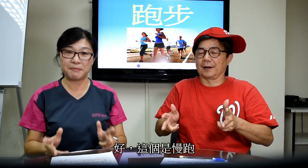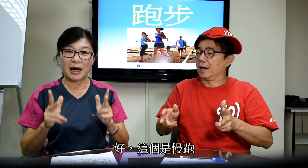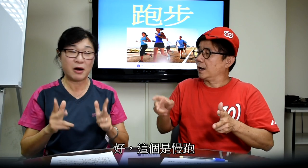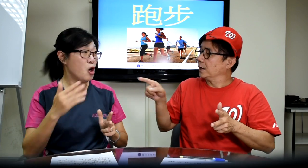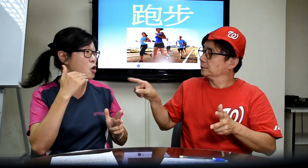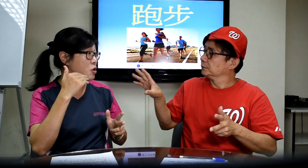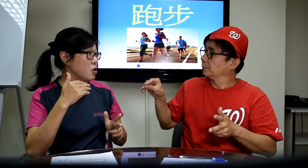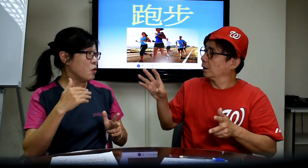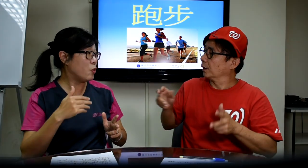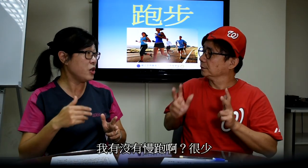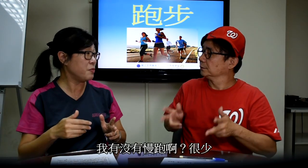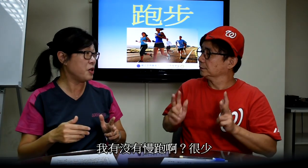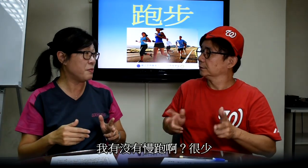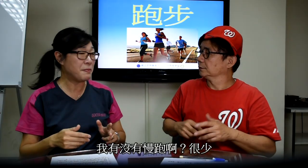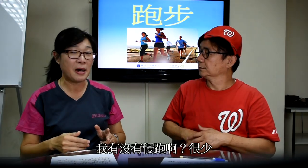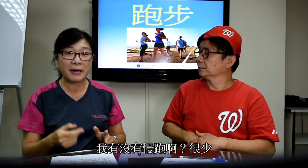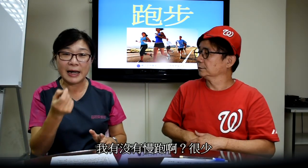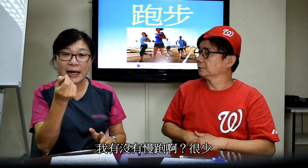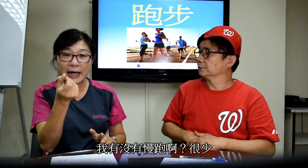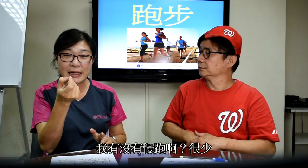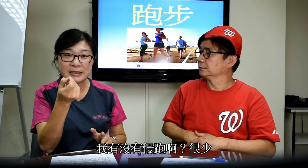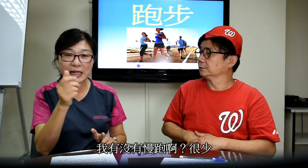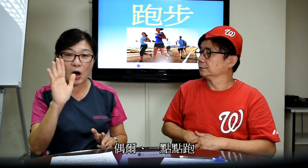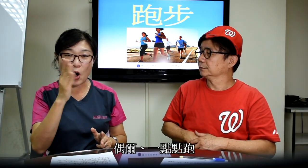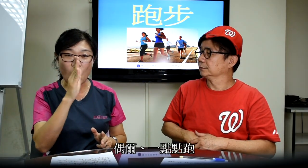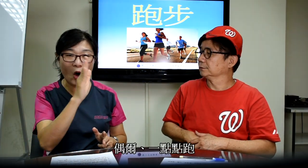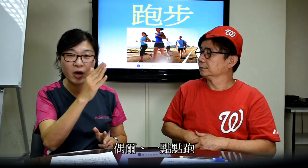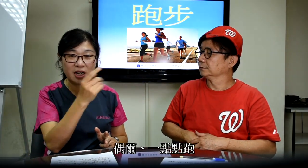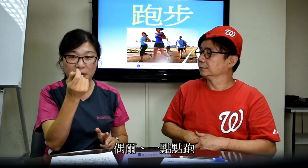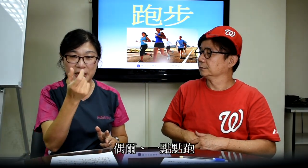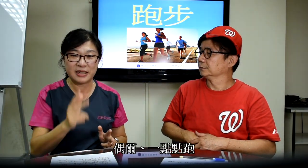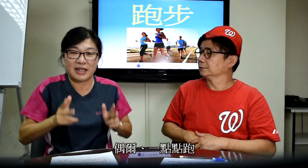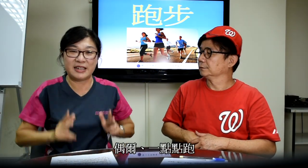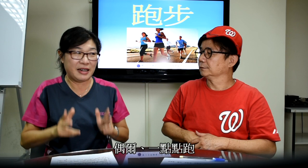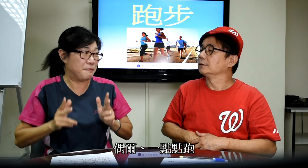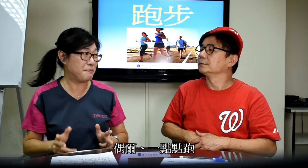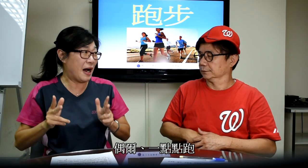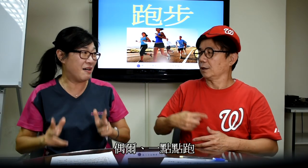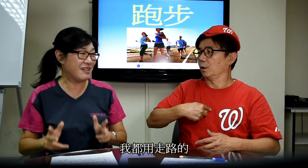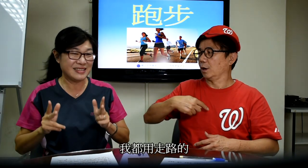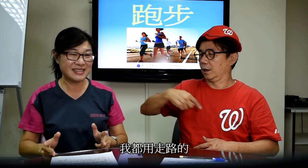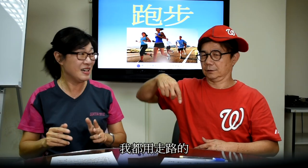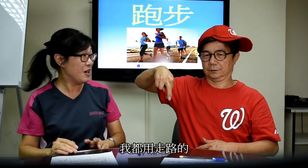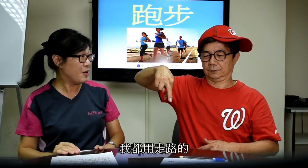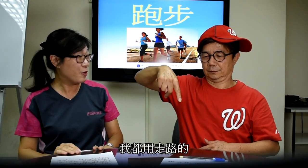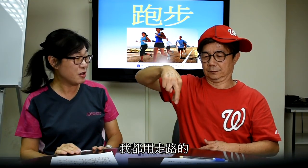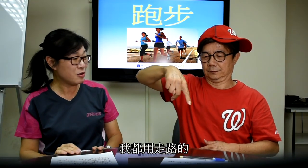跑。我有没有慢跑？很少，偶尔一点点跑。我都用走